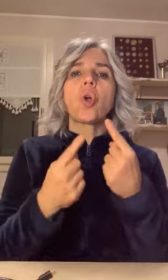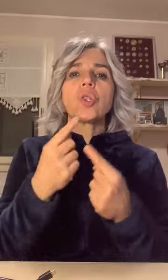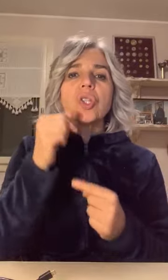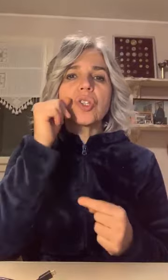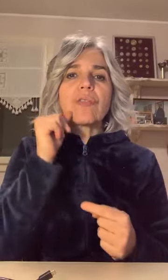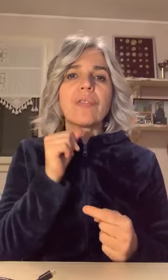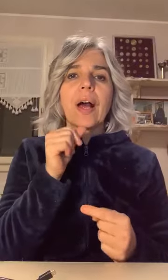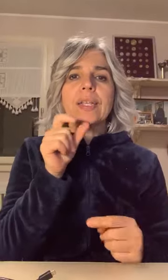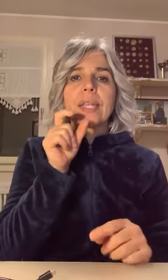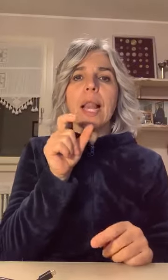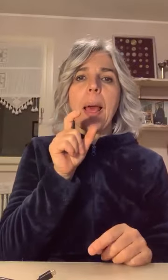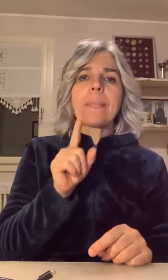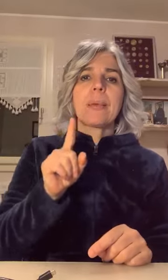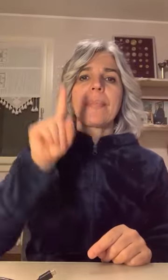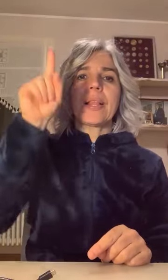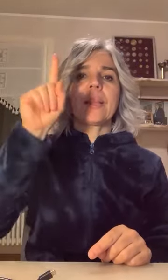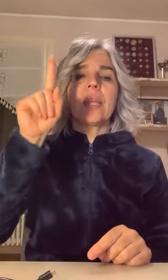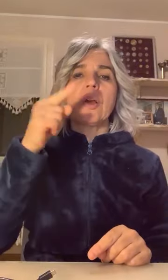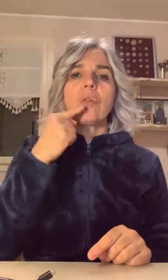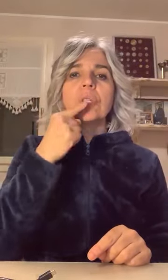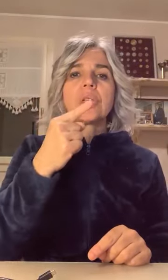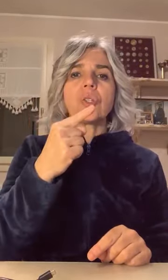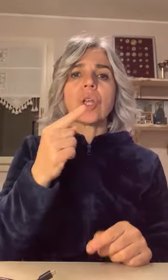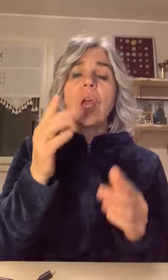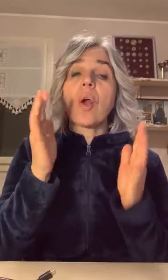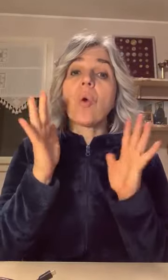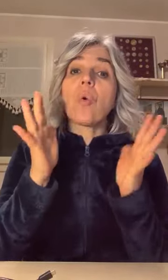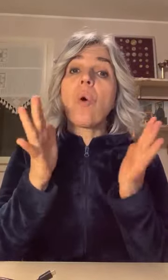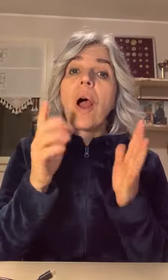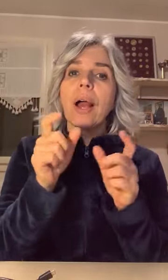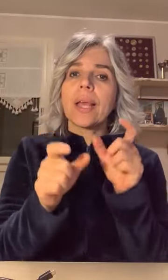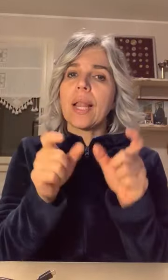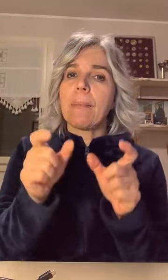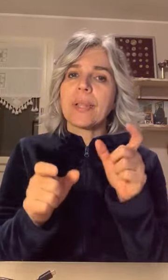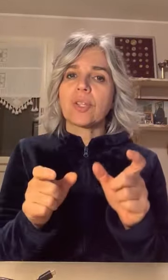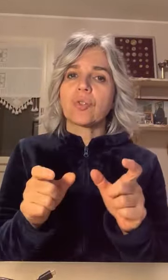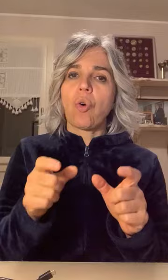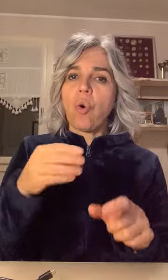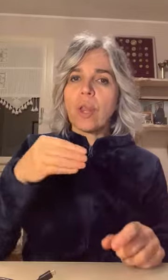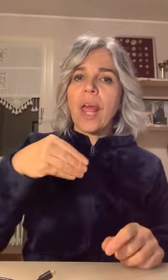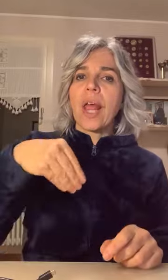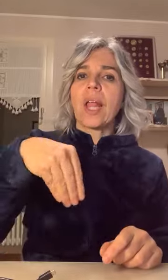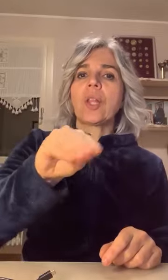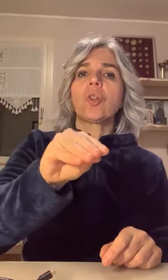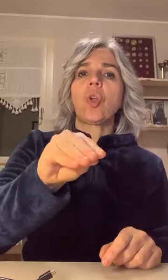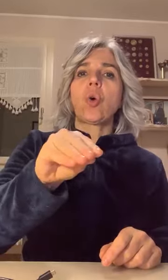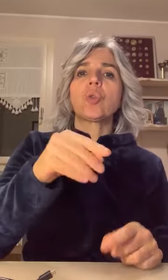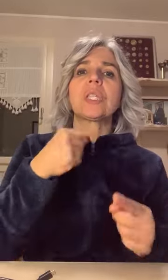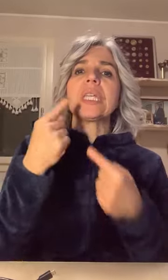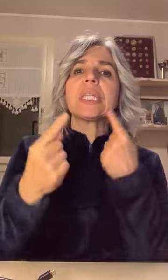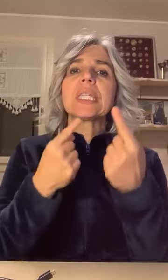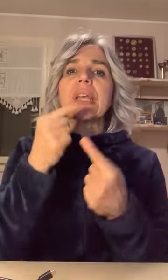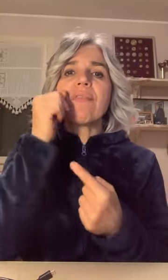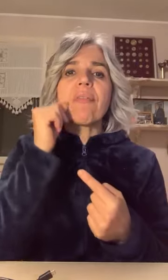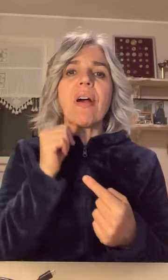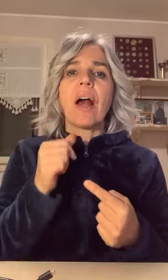monito. Lui ammonisce coloro che danno notizie false. In Esodo capitolo 21, versetto